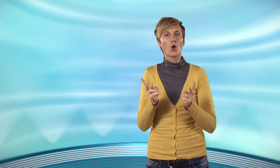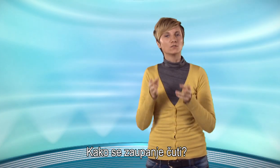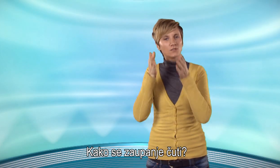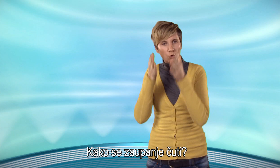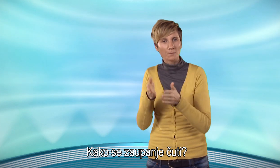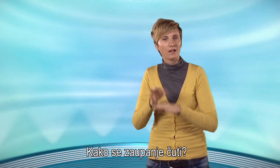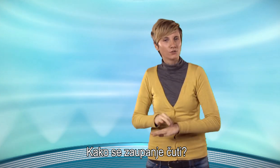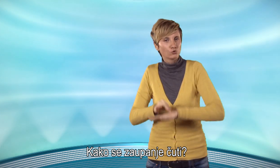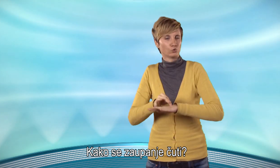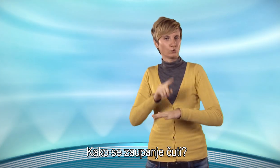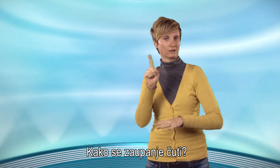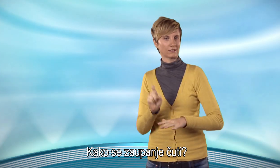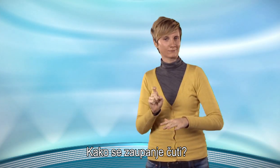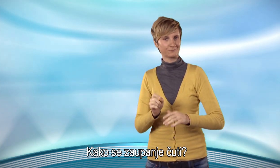Kako se zaupanje čuti?